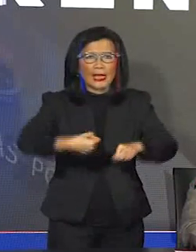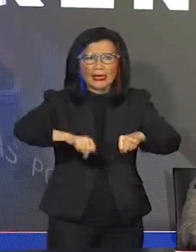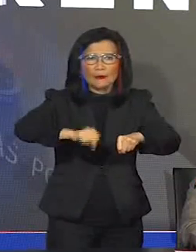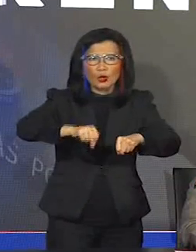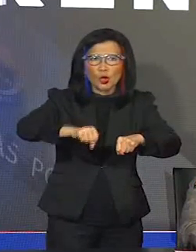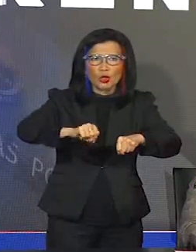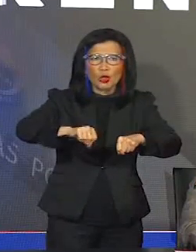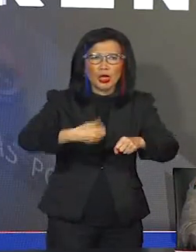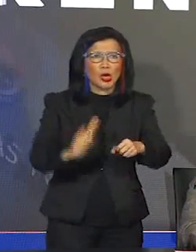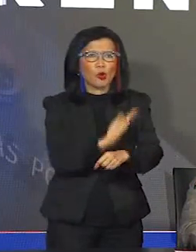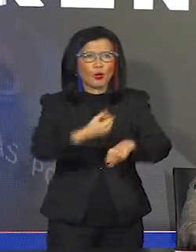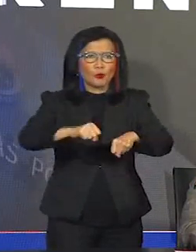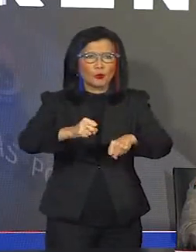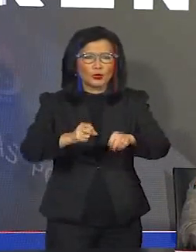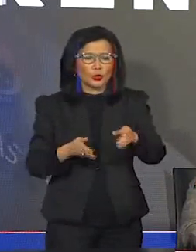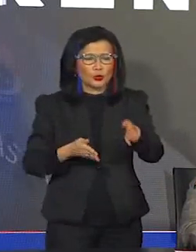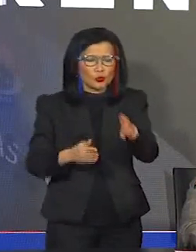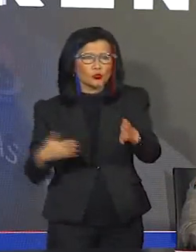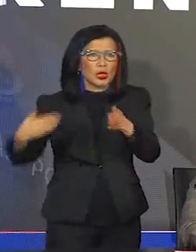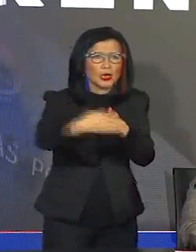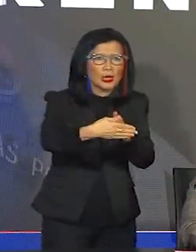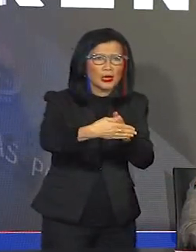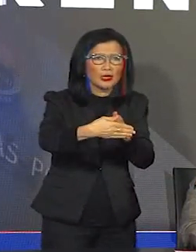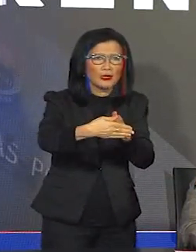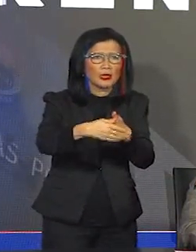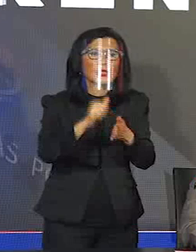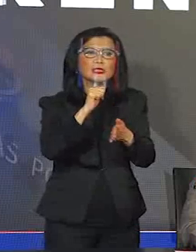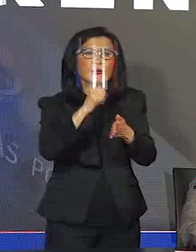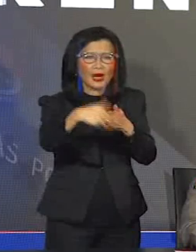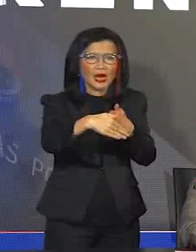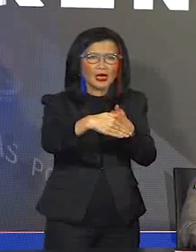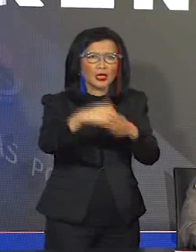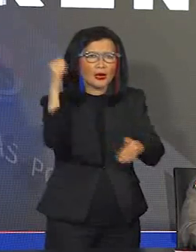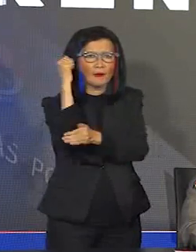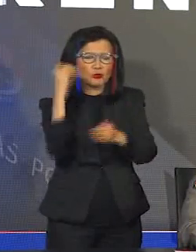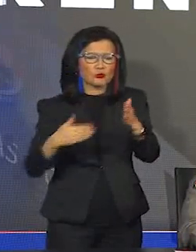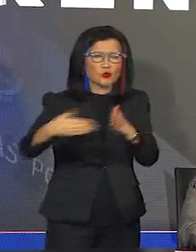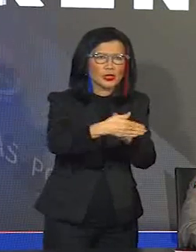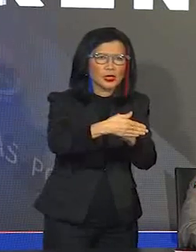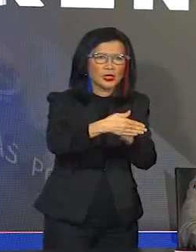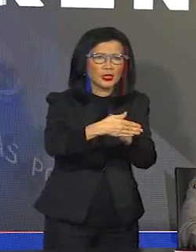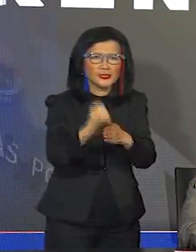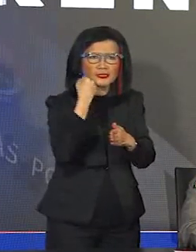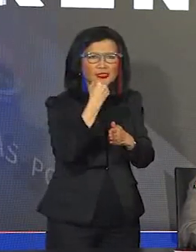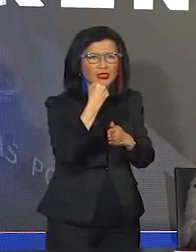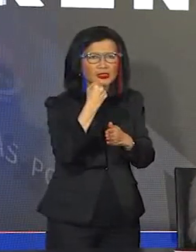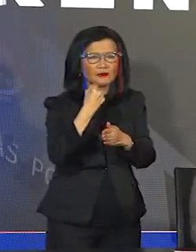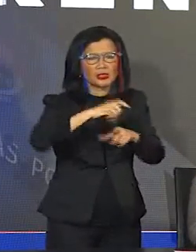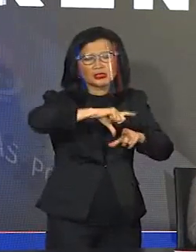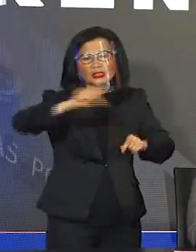motor, tiba-tiba dihadang oleh pelaku, kemudian diancam dengan